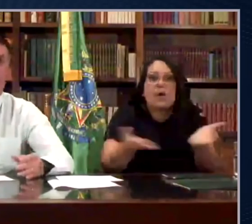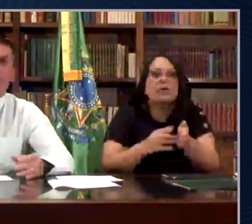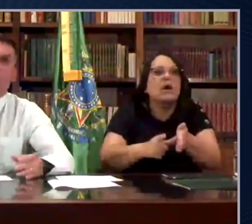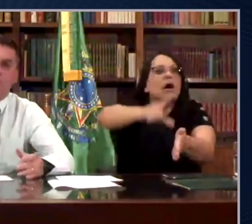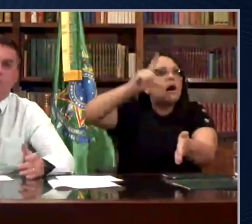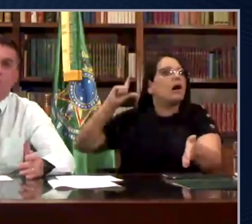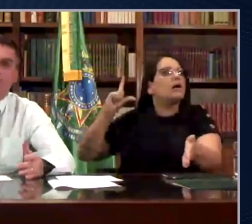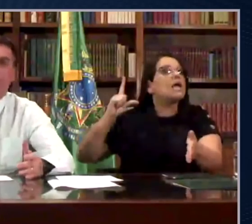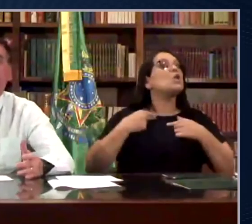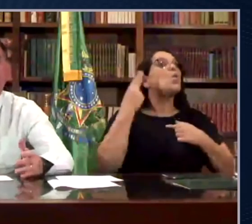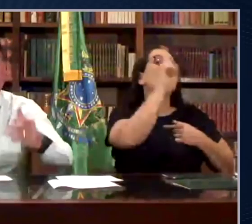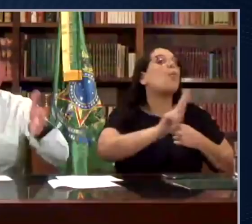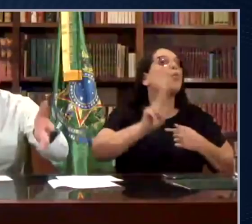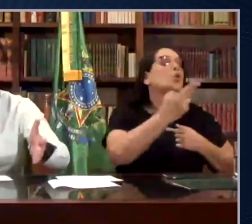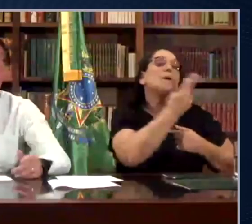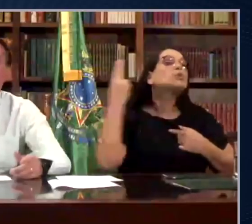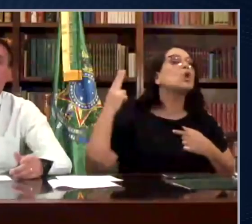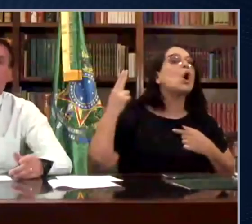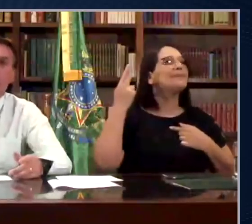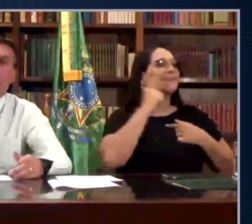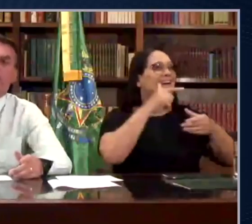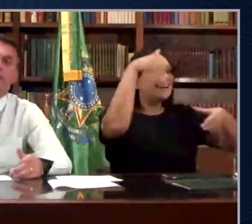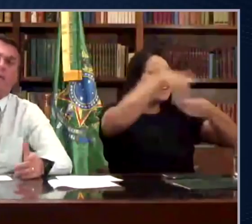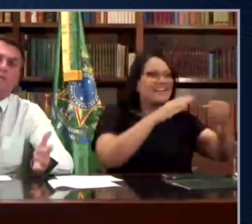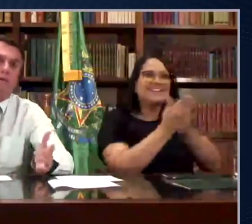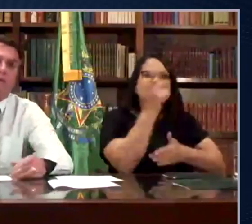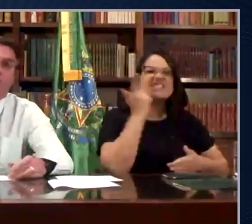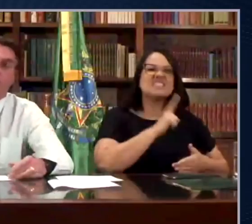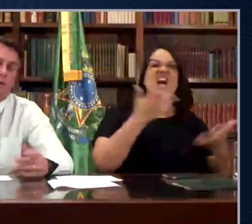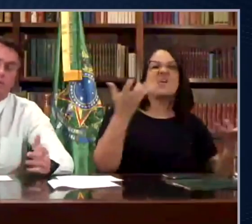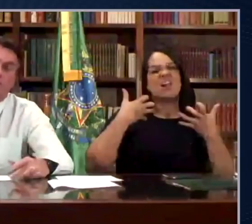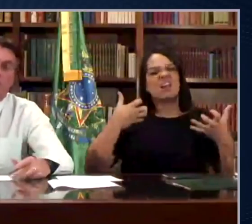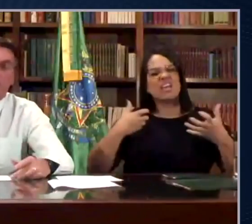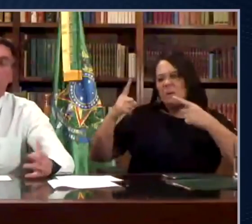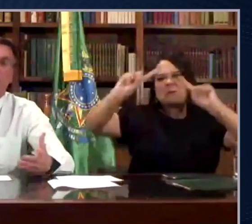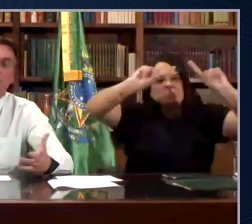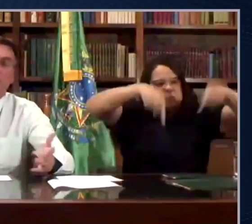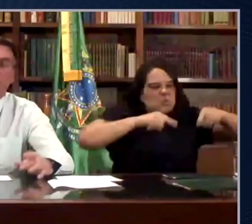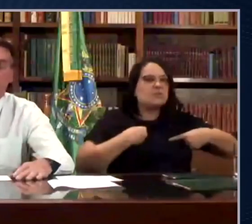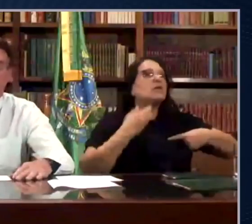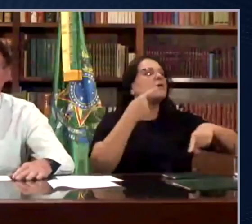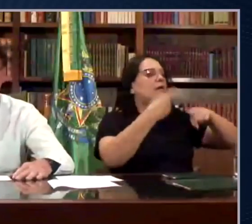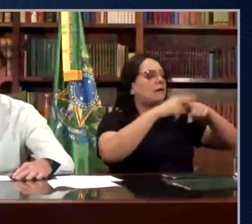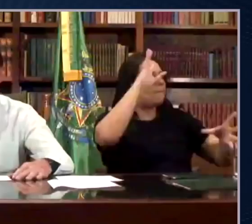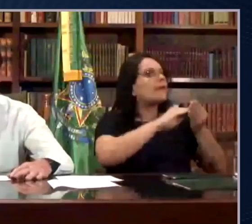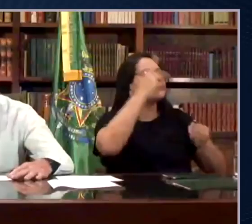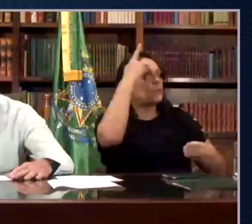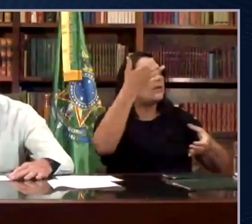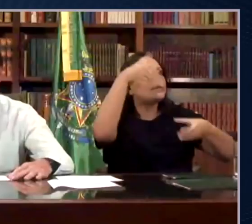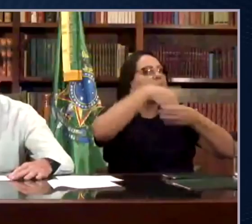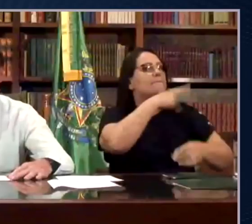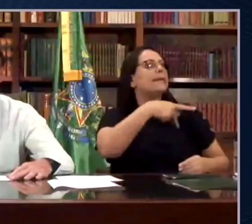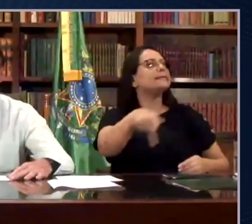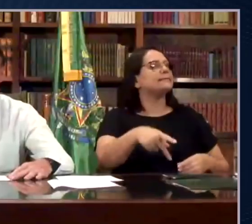após as eleições, depois que ele usou meu nome para se reeleger, ele partiu para o ataque porque ele está mirando 2022 de forma muito antecipada. O